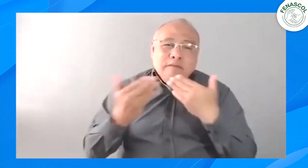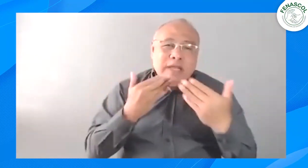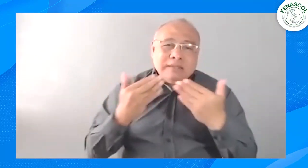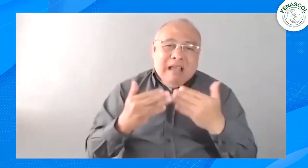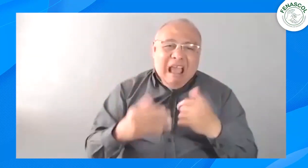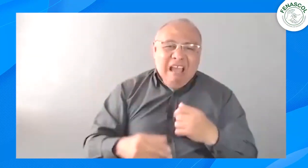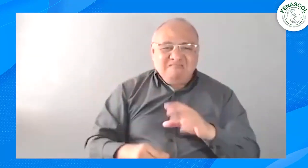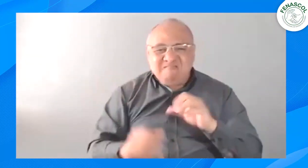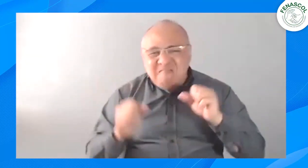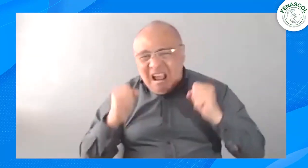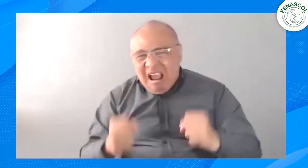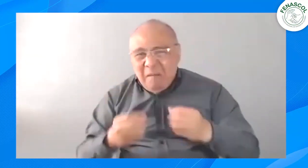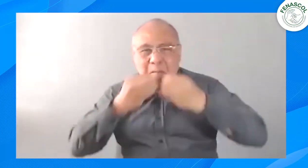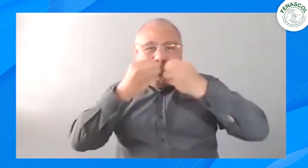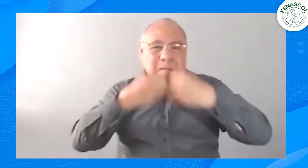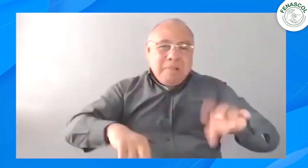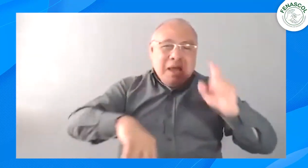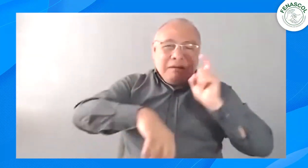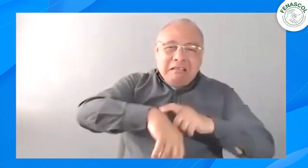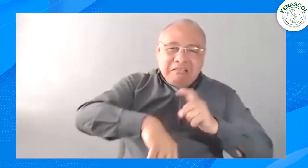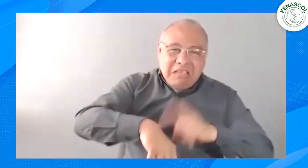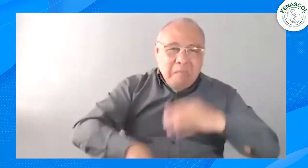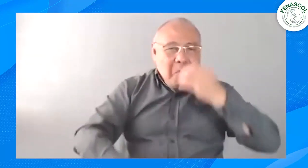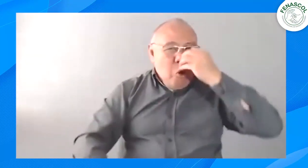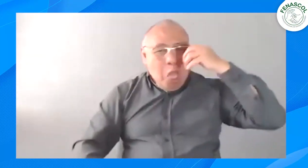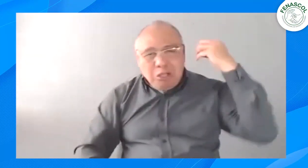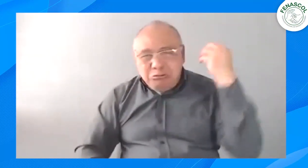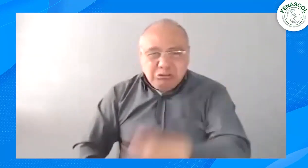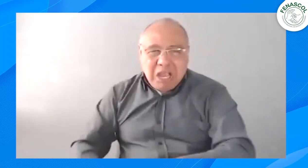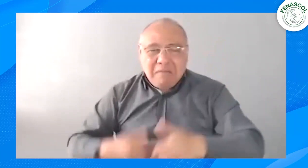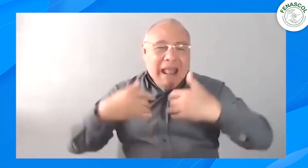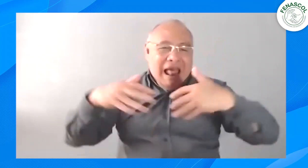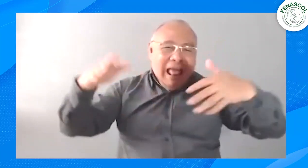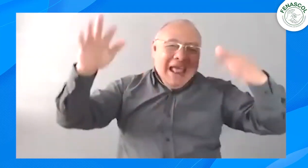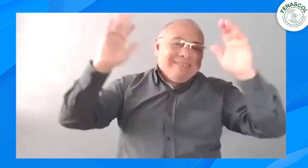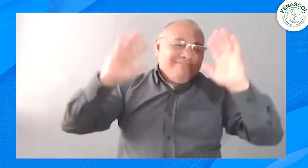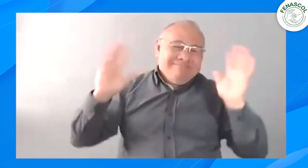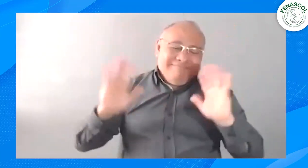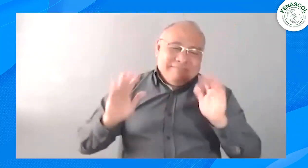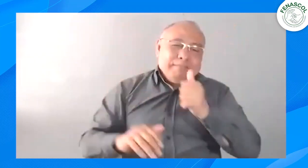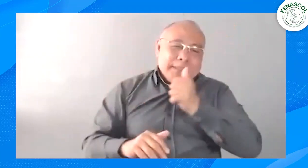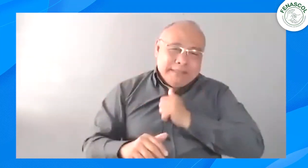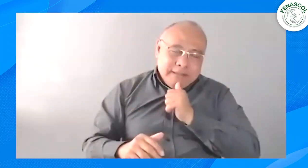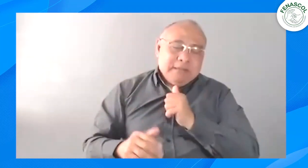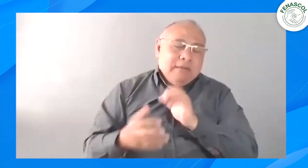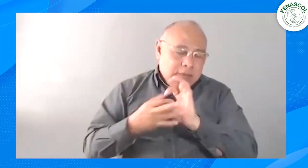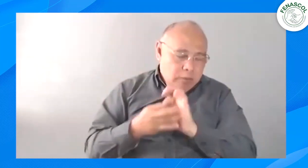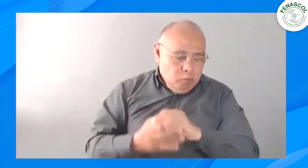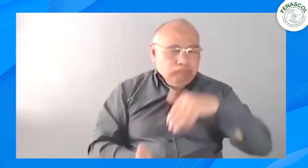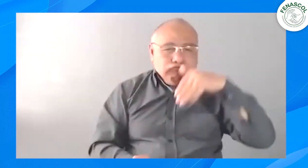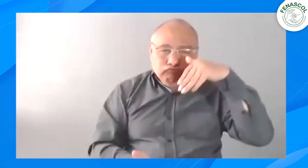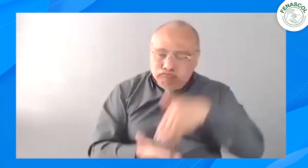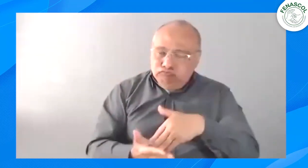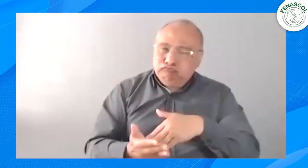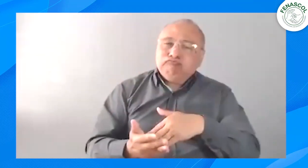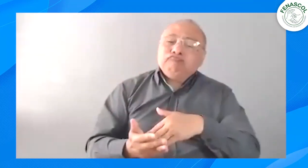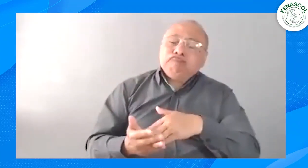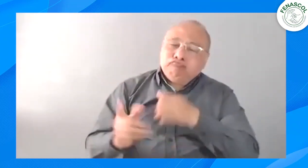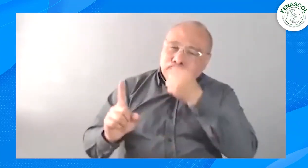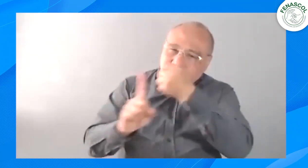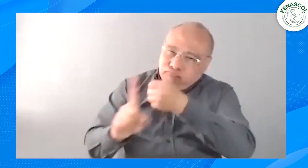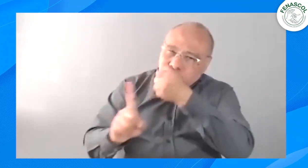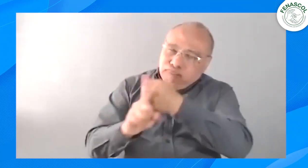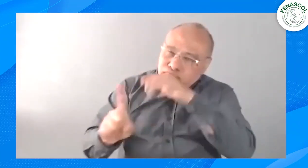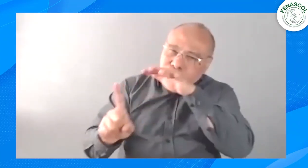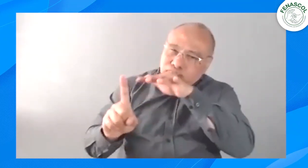que no diga nada pero es que perdimos el tiempo pero es que está en ciencia se ha perdido no nosotros seguimos manifestando nuestra posición